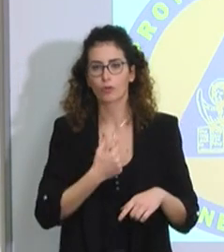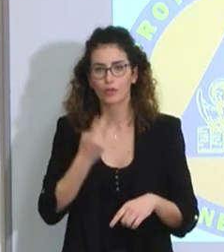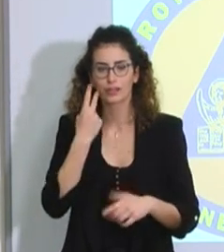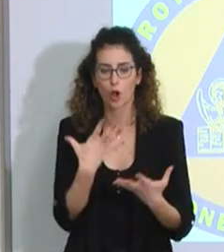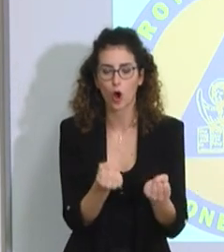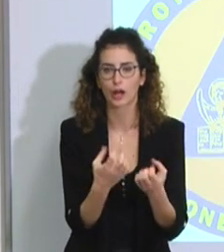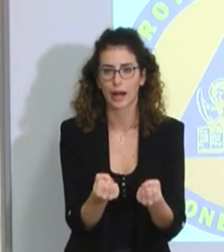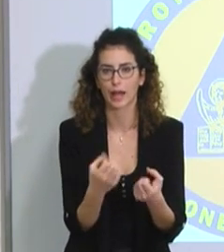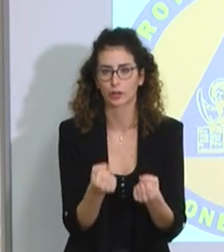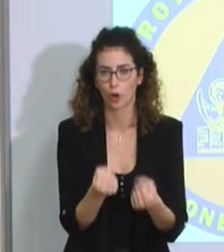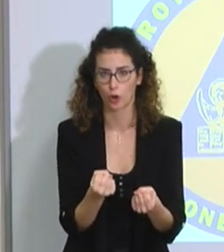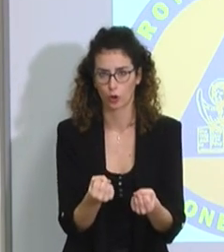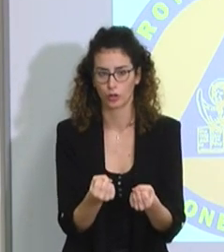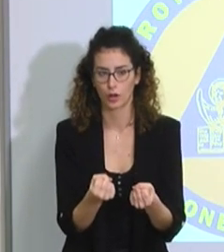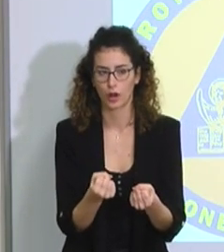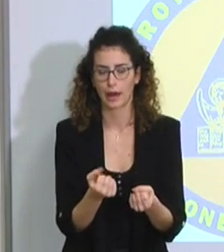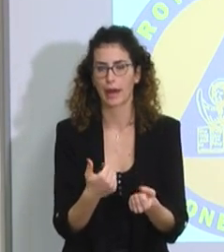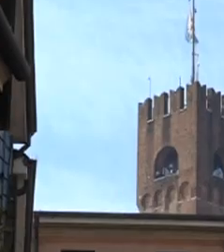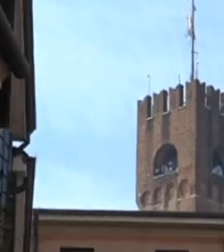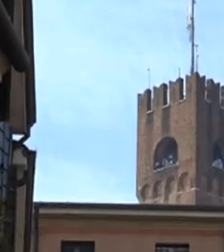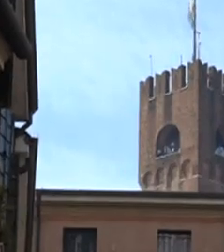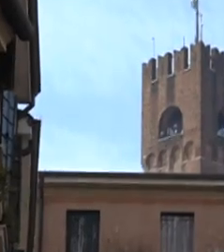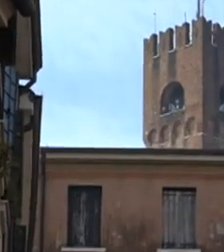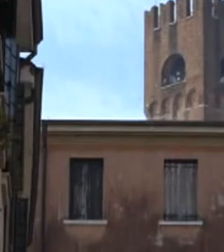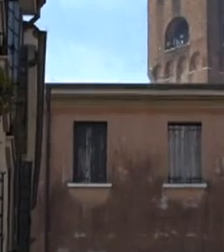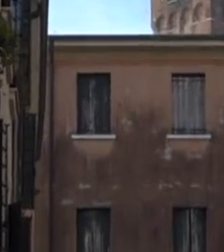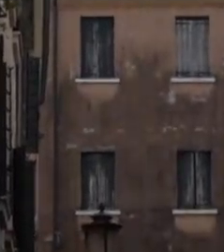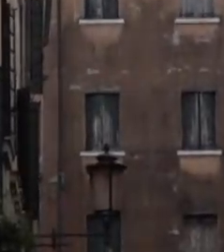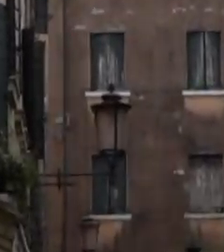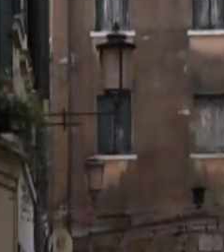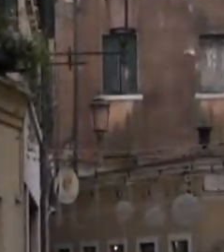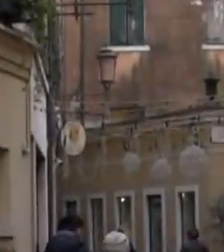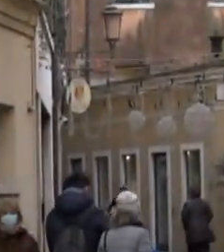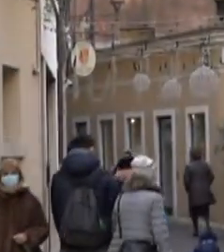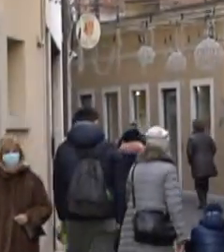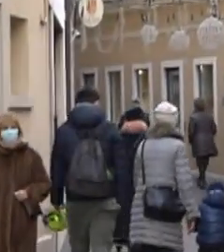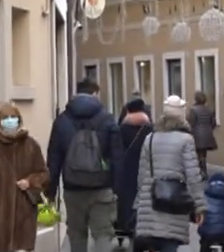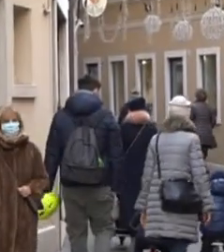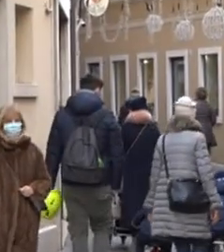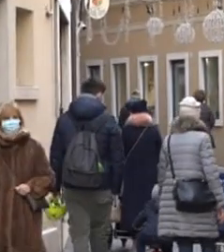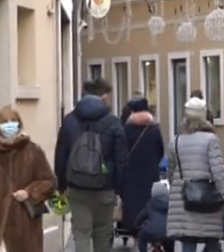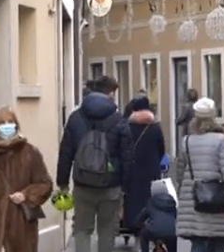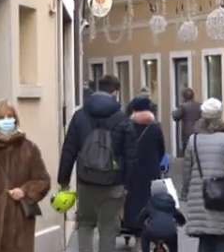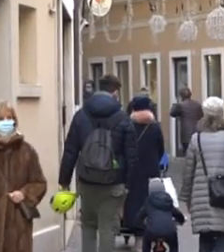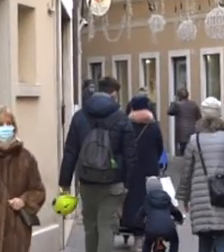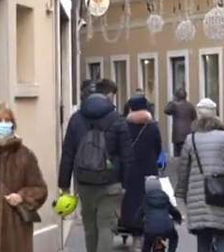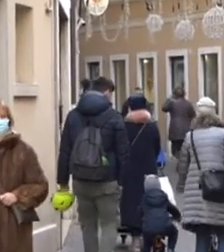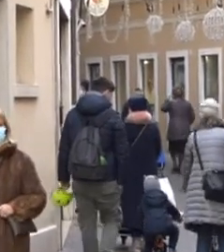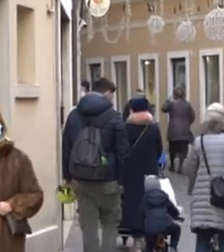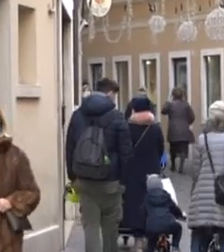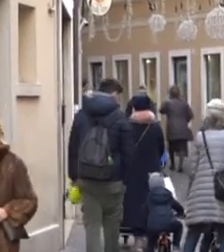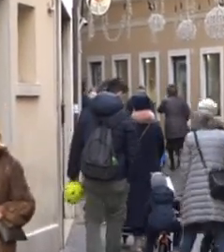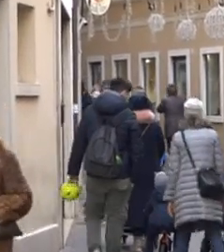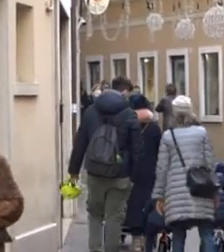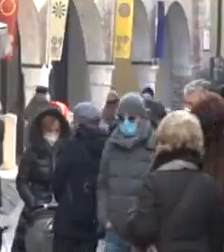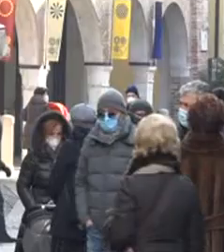sta rassicurazione, non è che possiamo dire arriveranno, arriveranno. Le misure siano automatiche, dunque inserite direttamente nel decreto, e poi la richiesta di uno